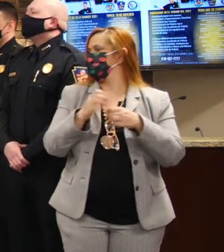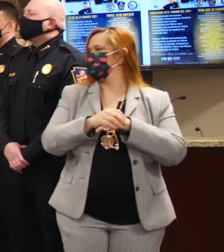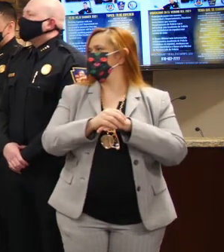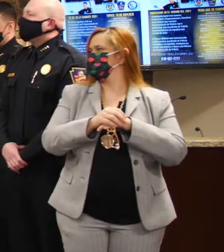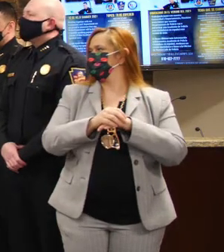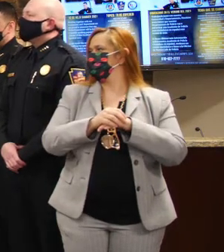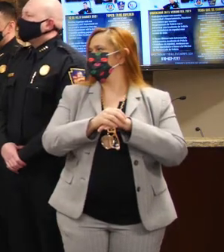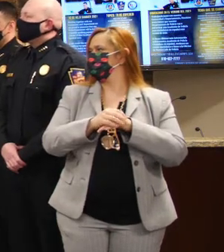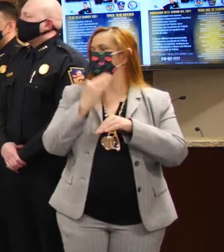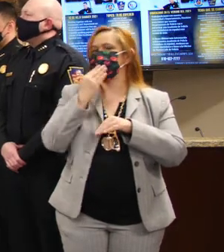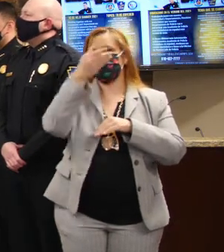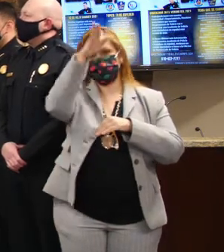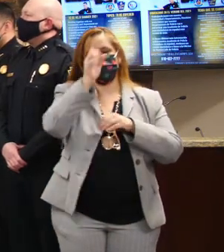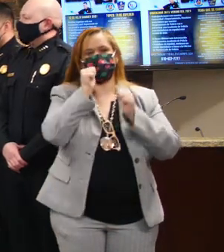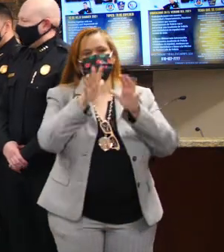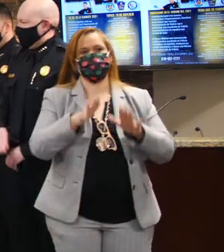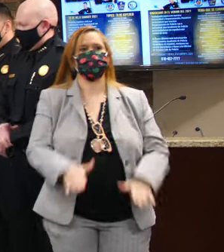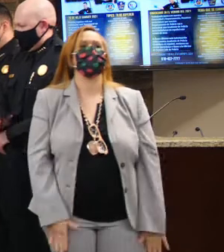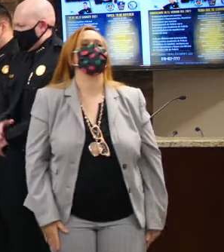también. Que Dios lo bendiga.